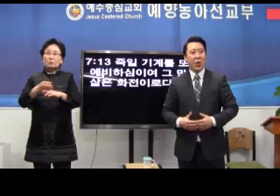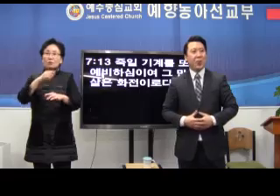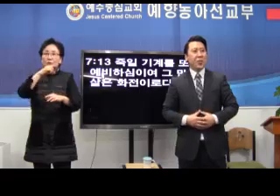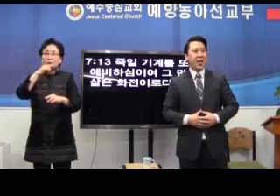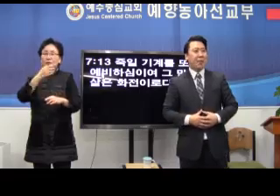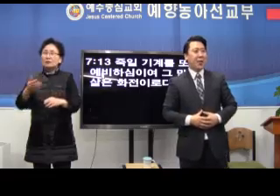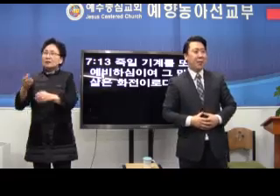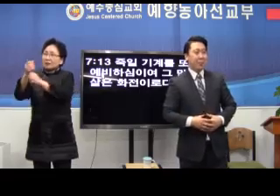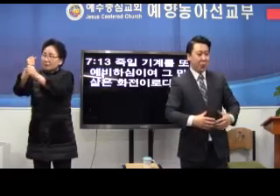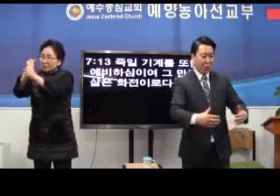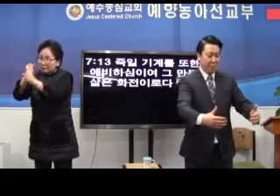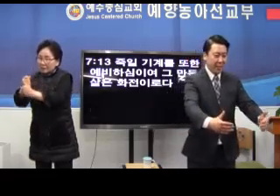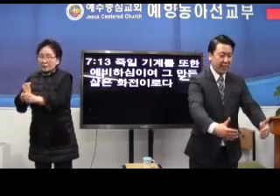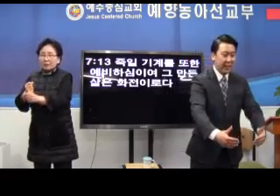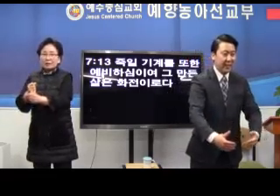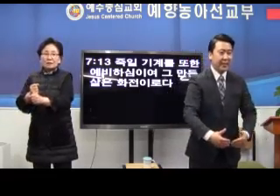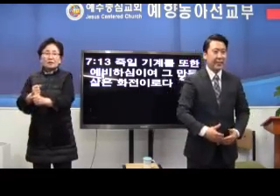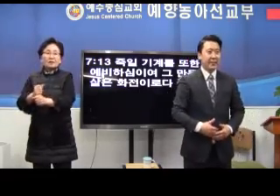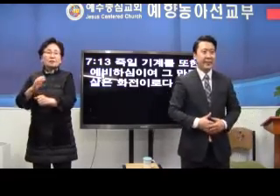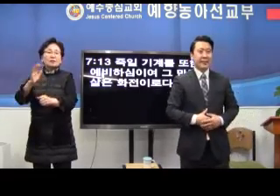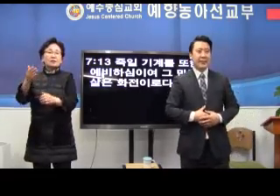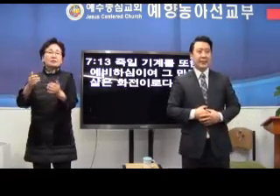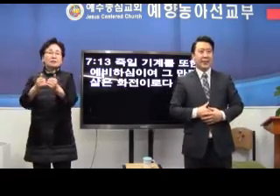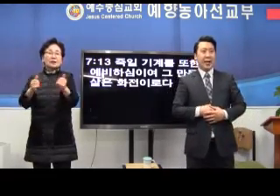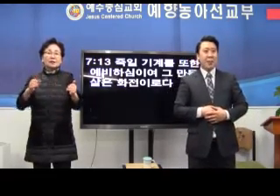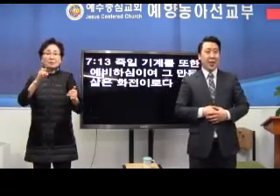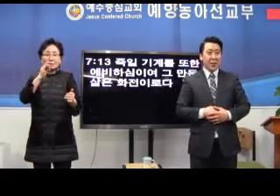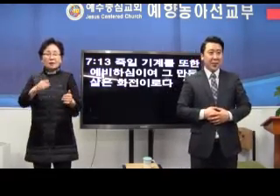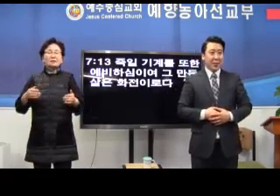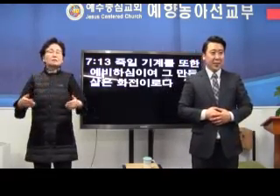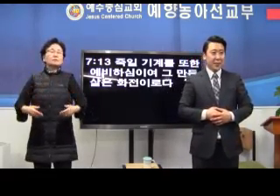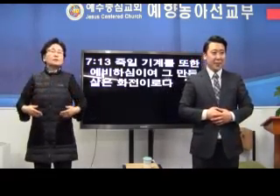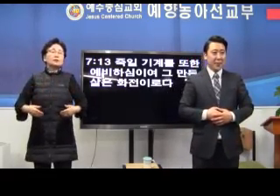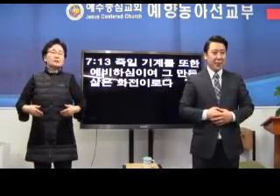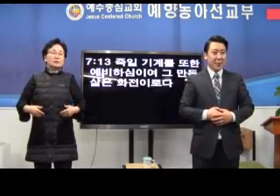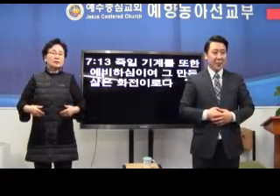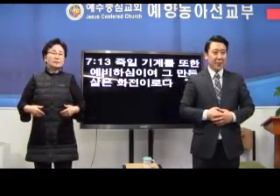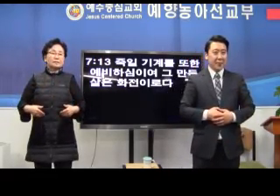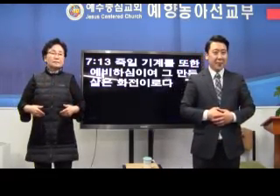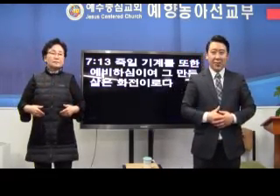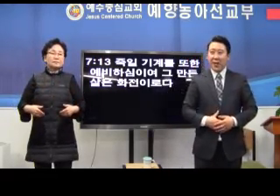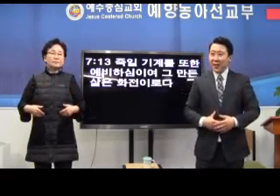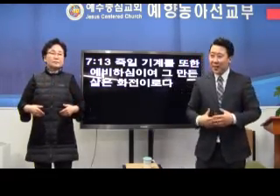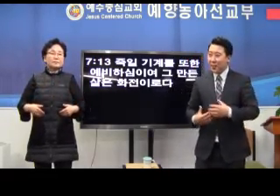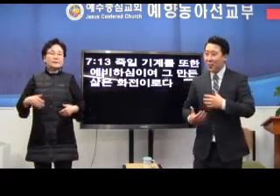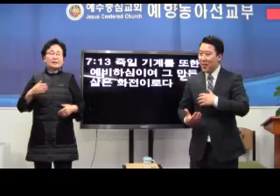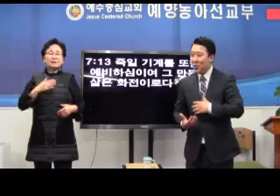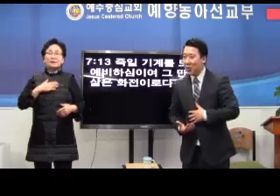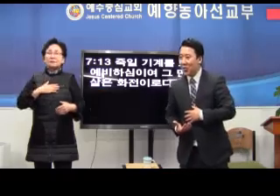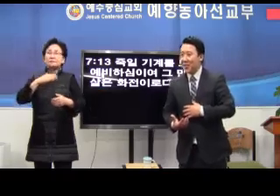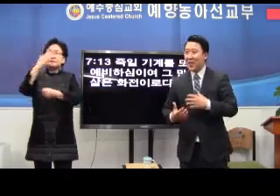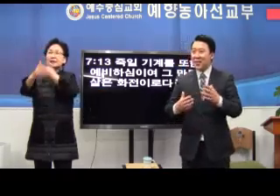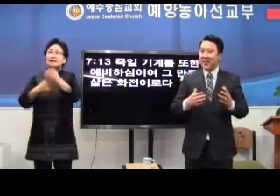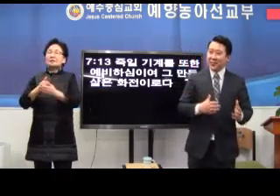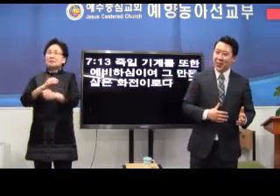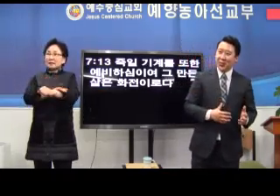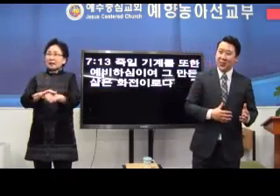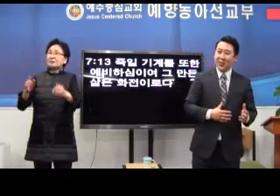없는 사람한테만 필요합니다. 아멘. 나는 하나님 잘 믿어서 이렇게 잘 됐어.